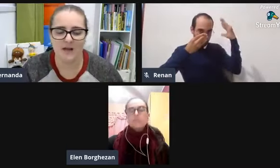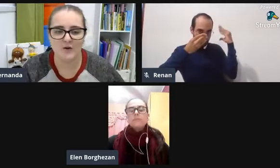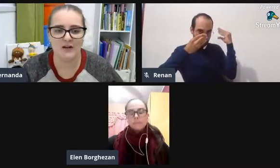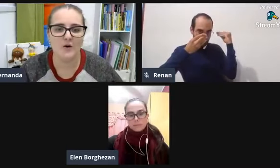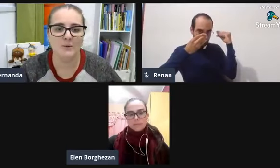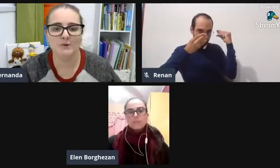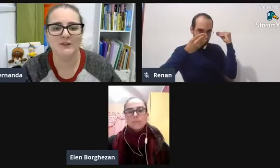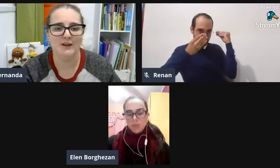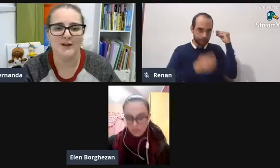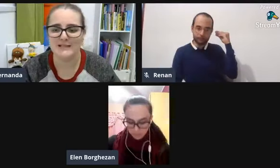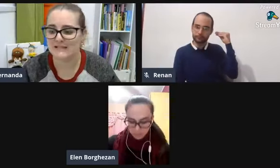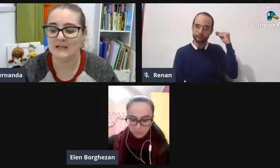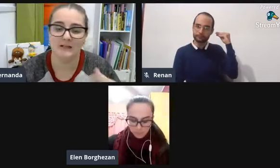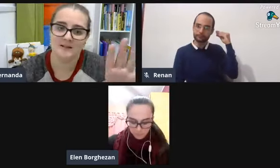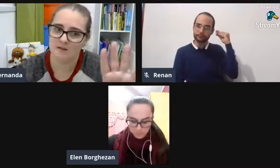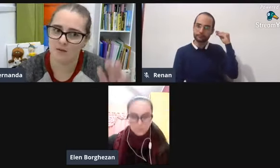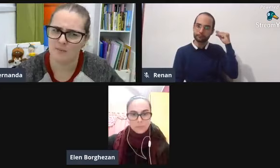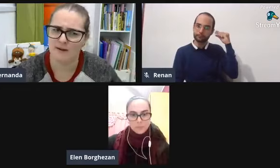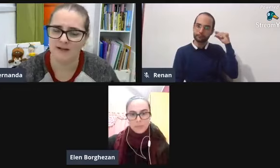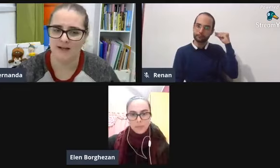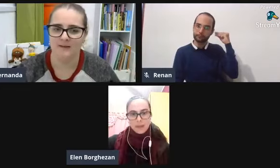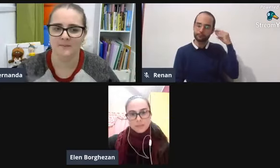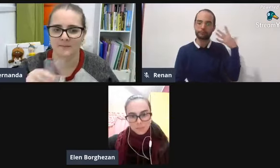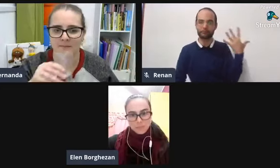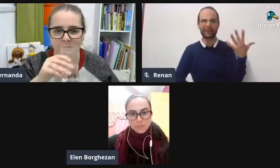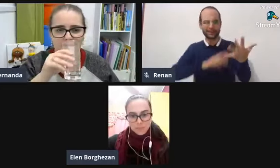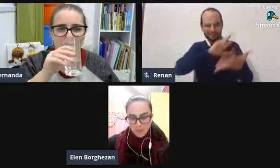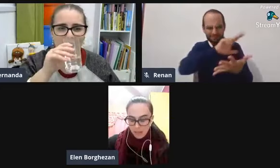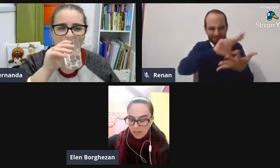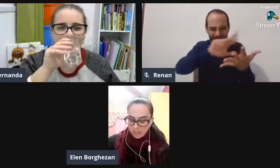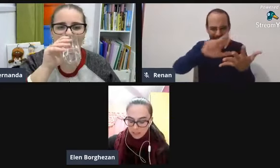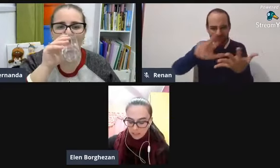várias. Agora, como eu não tenho elas escritas, eu vou me perder.